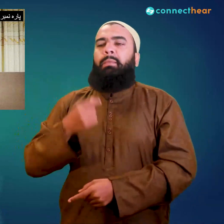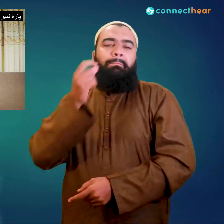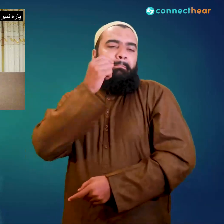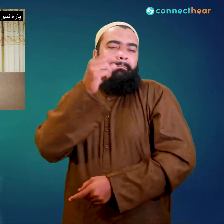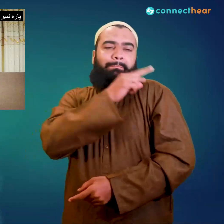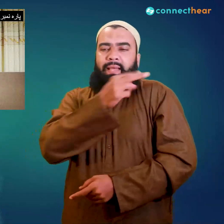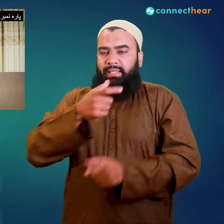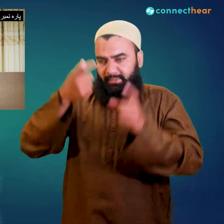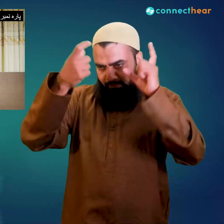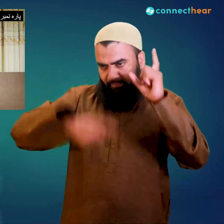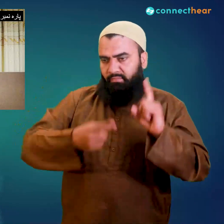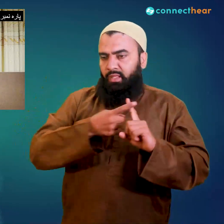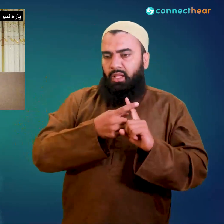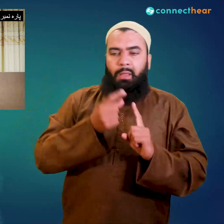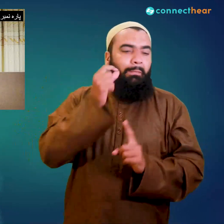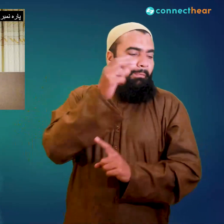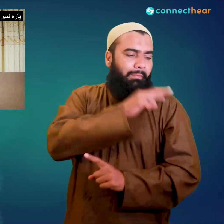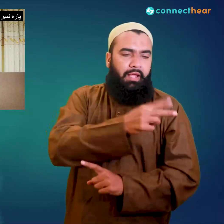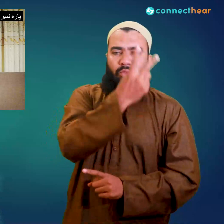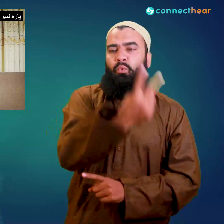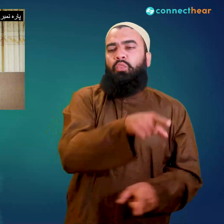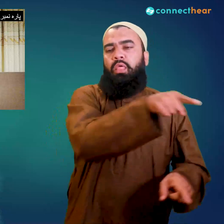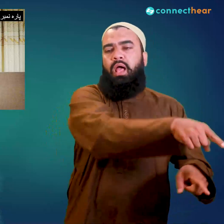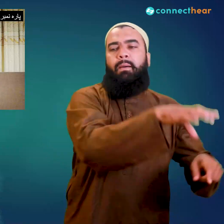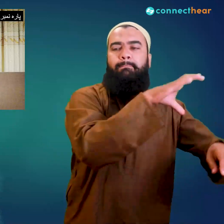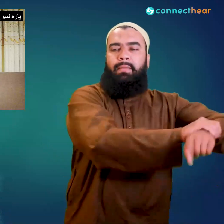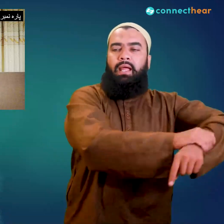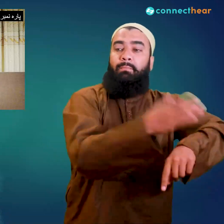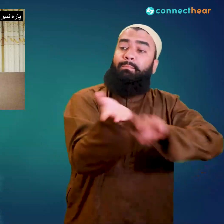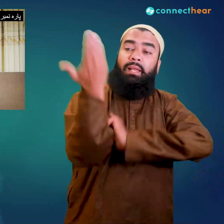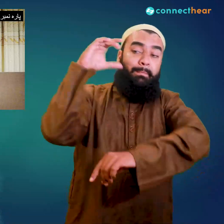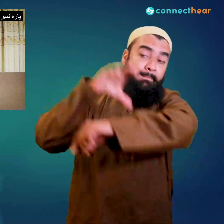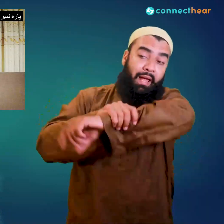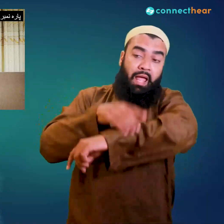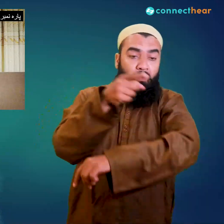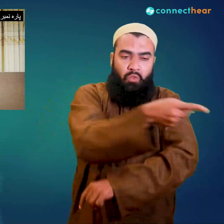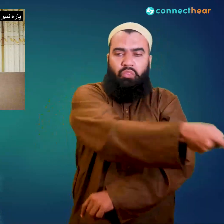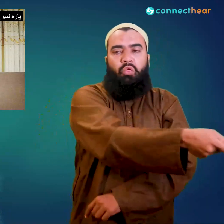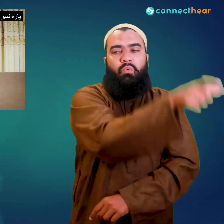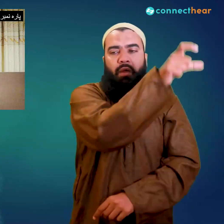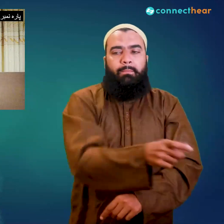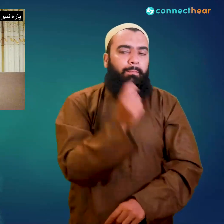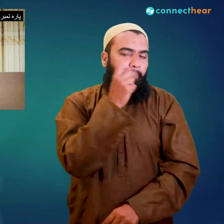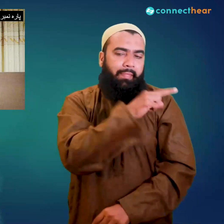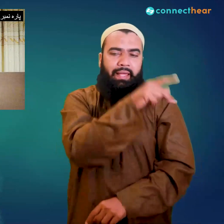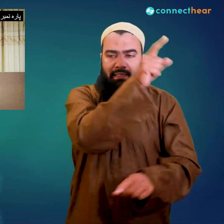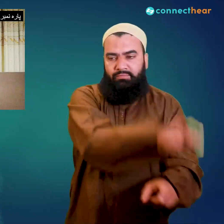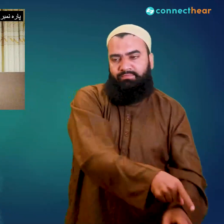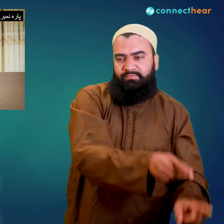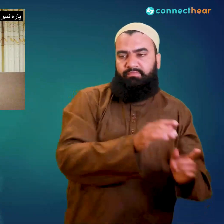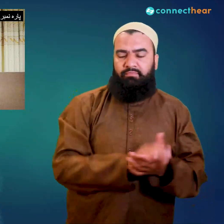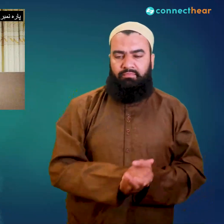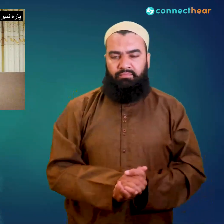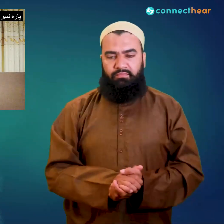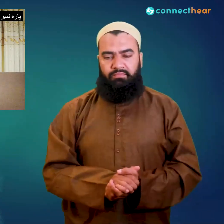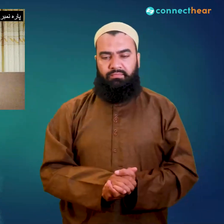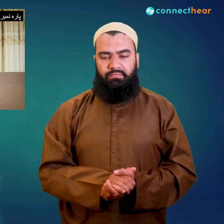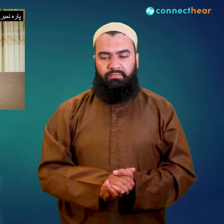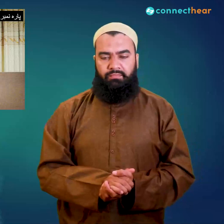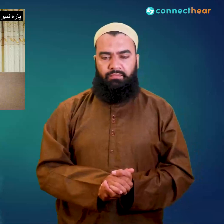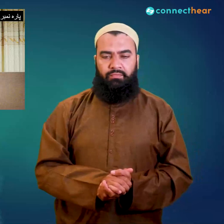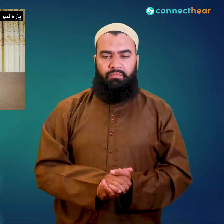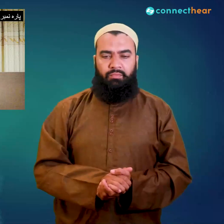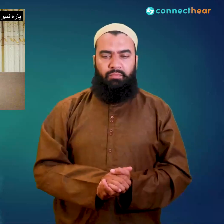میرا بھائی ہے، یعنی بنیامین کی طرف اشارہ کیا۔ آیت نمبر 92، قال لا